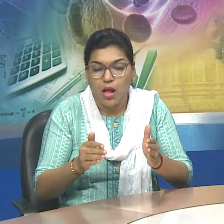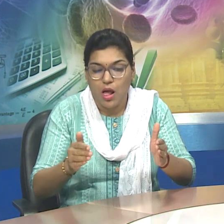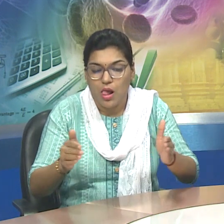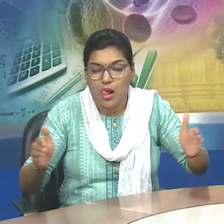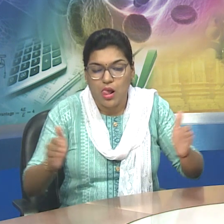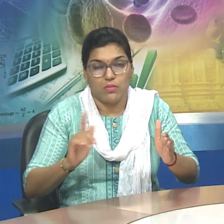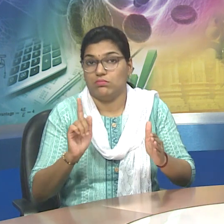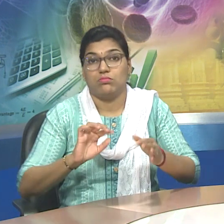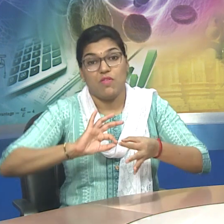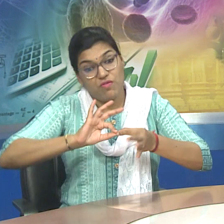टेरिटरी अर्थात भूभाग,